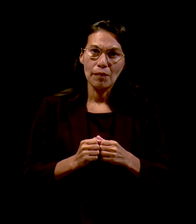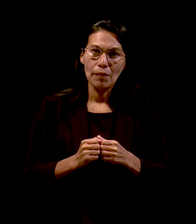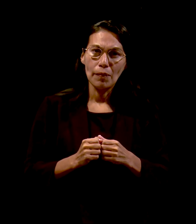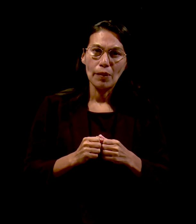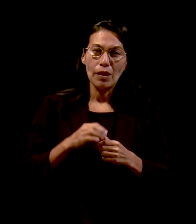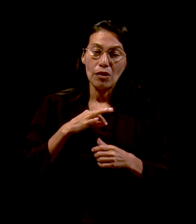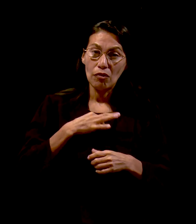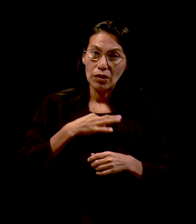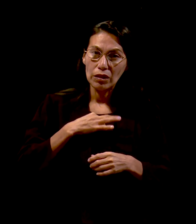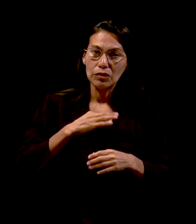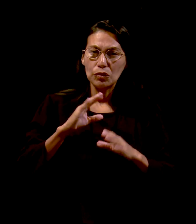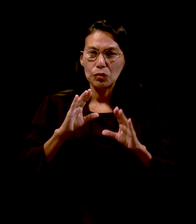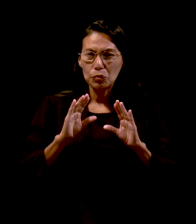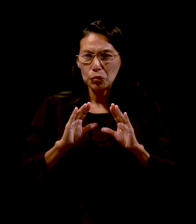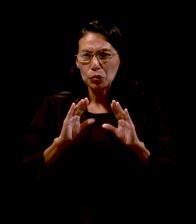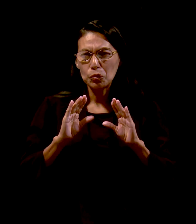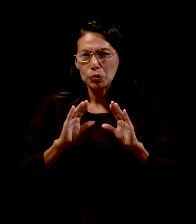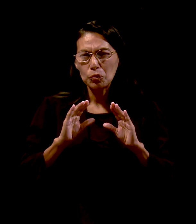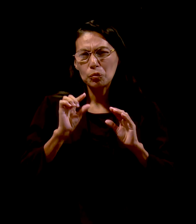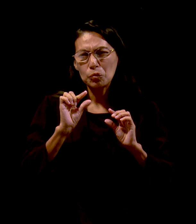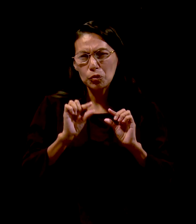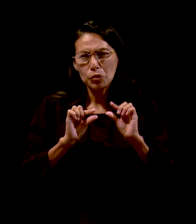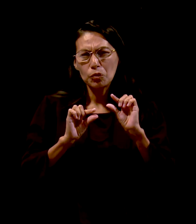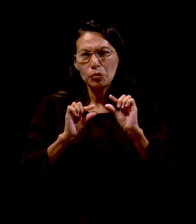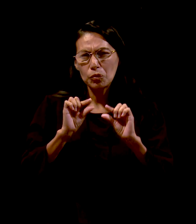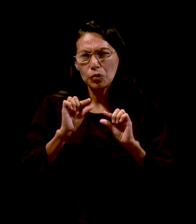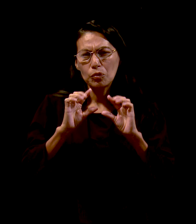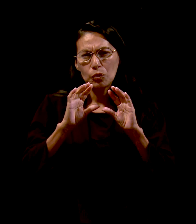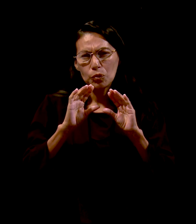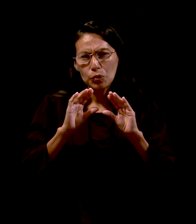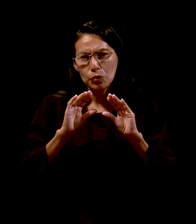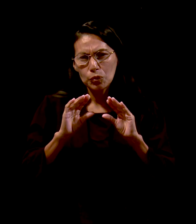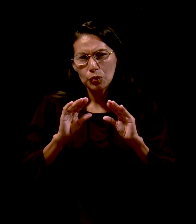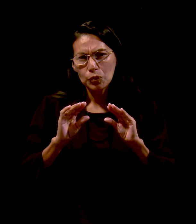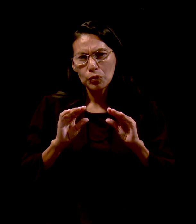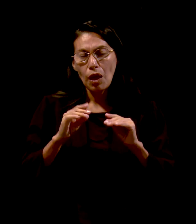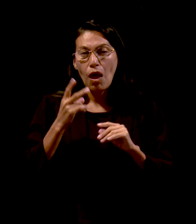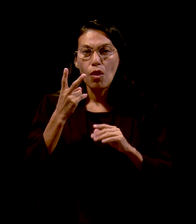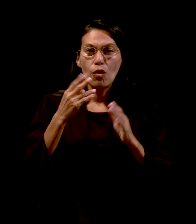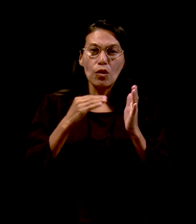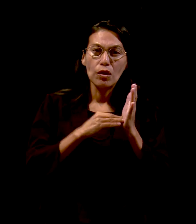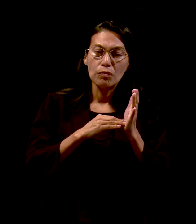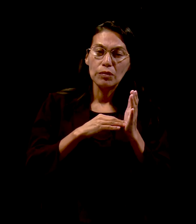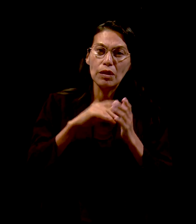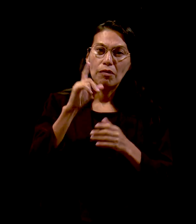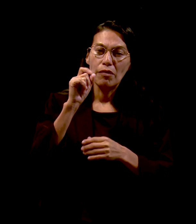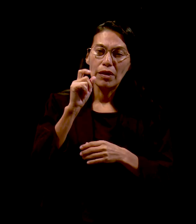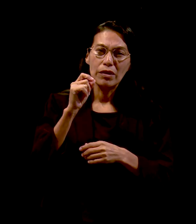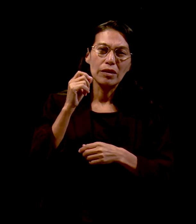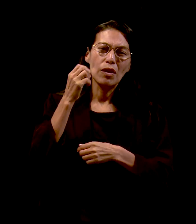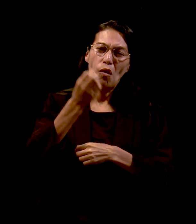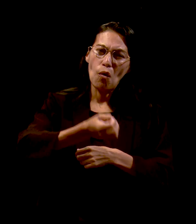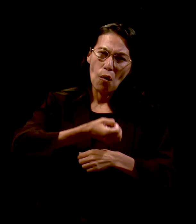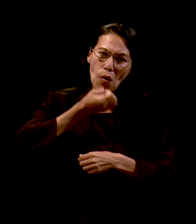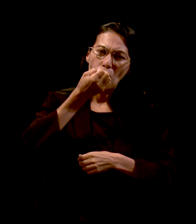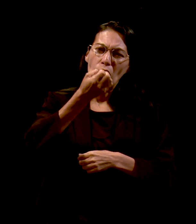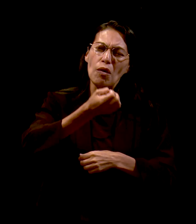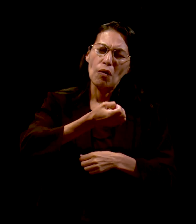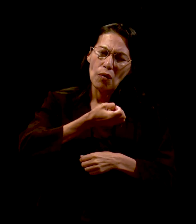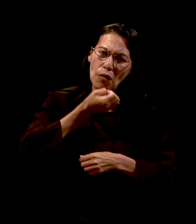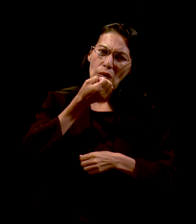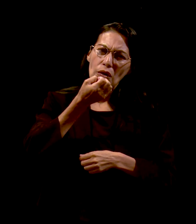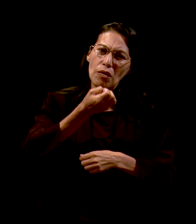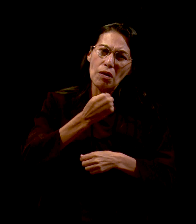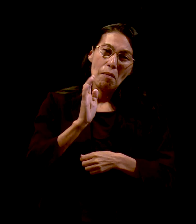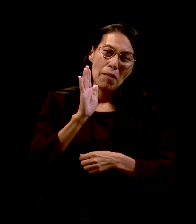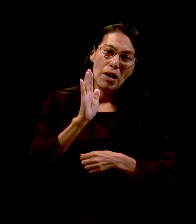y estuvimos orando todo el año 2020 parecía ya que dios no nos iba a responder y estábamos